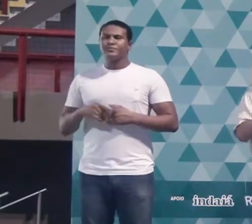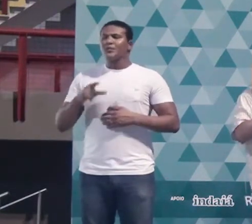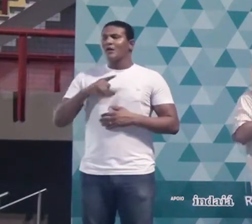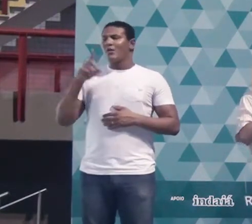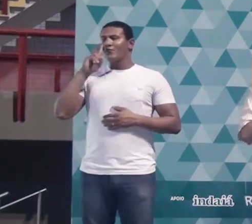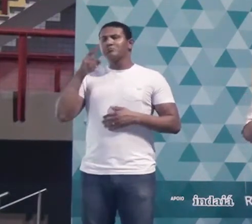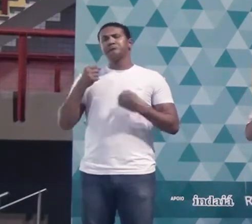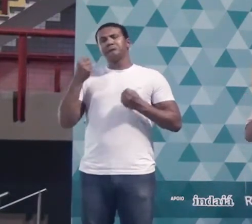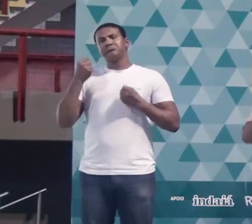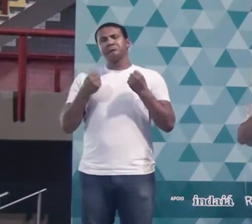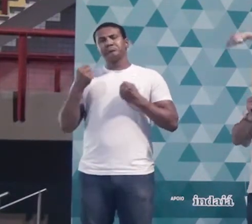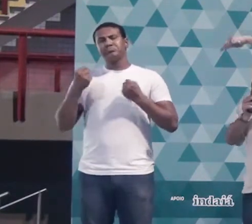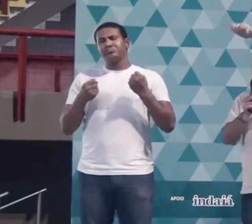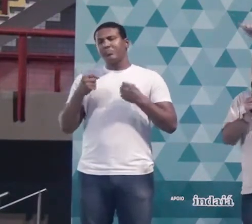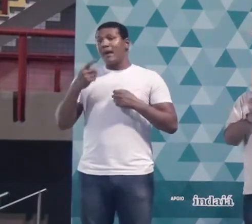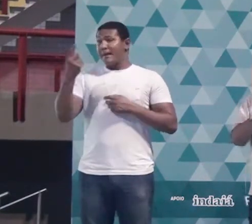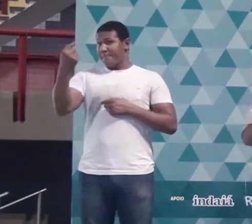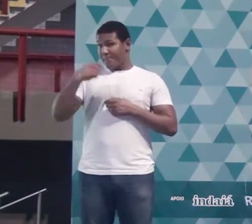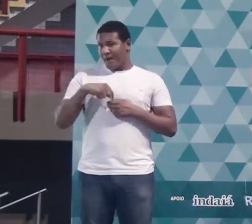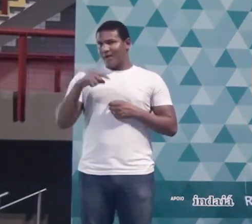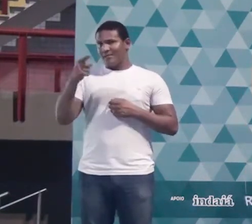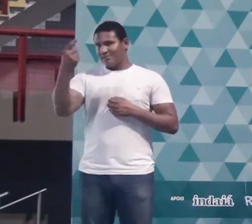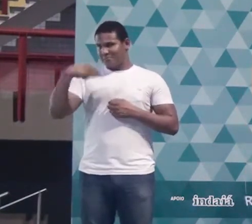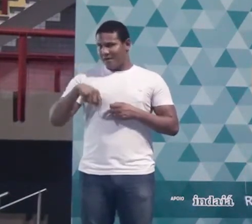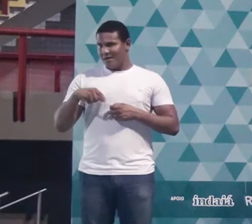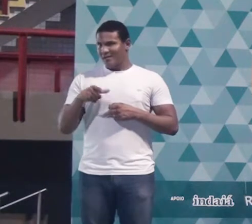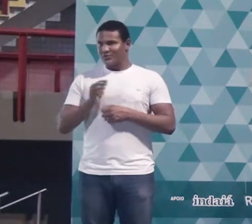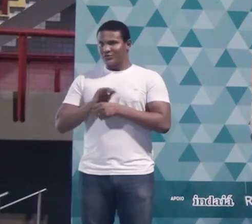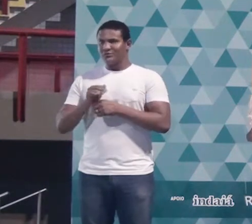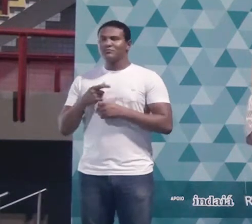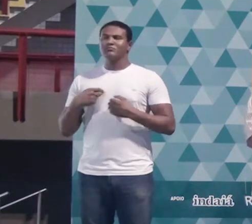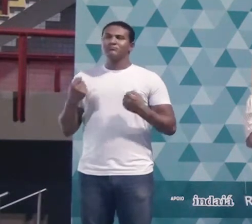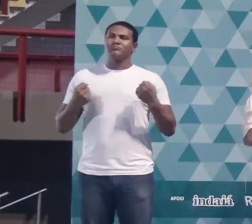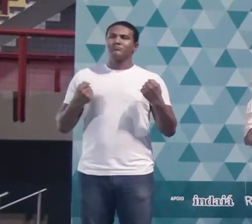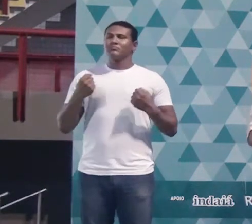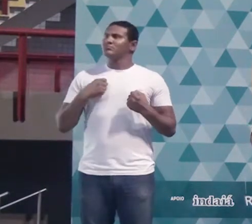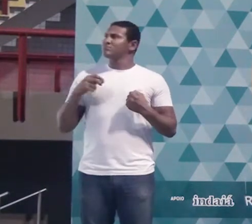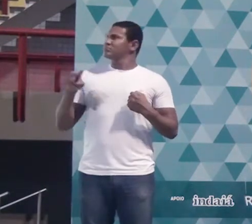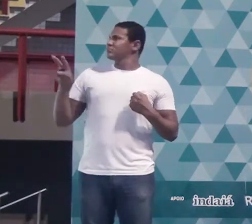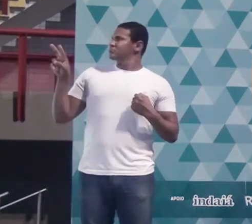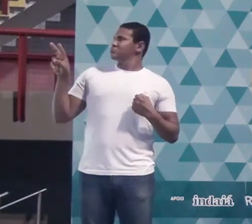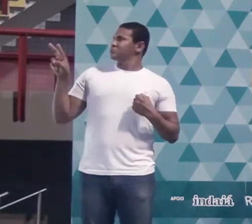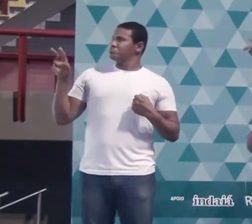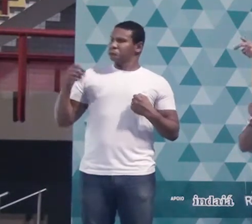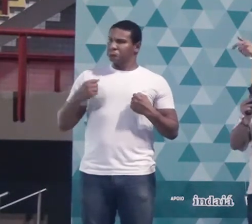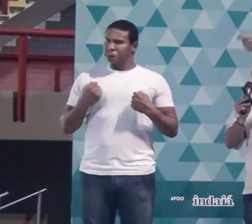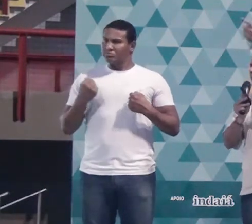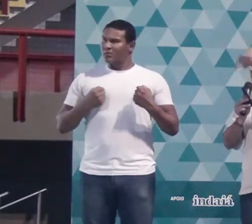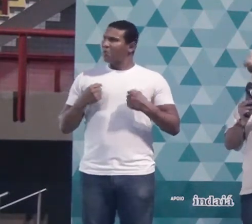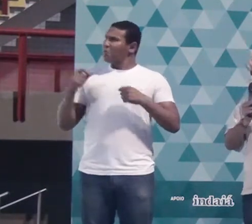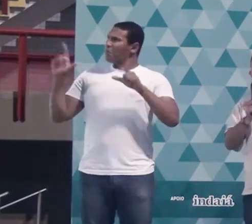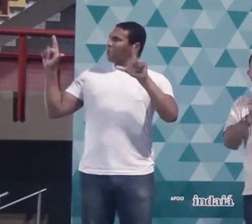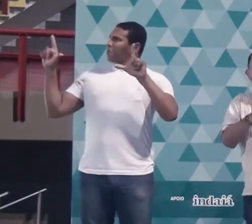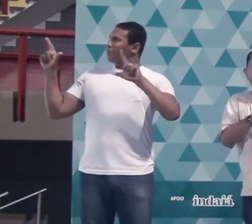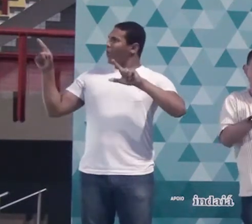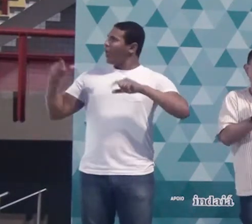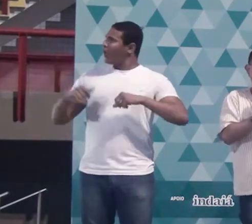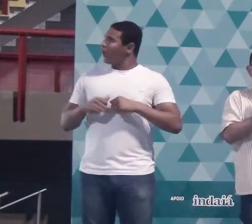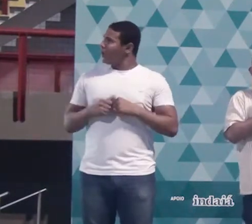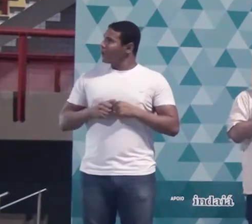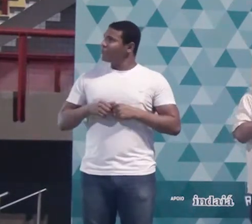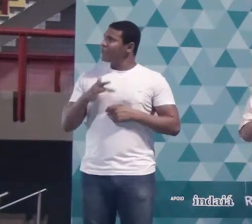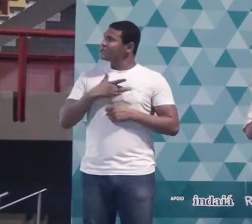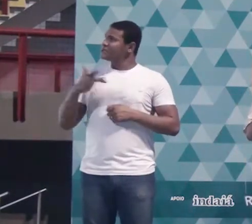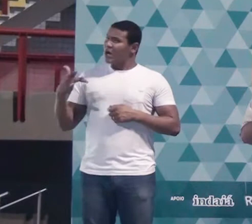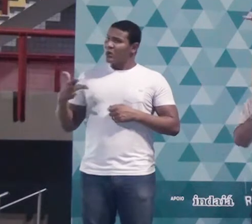no outdoor. Este é o plano de saúde que você precisa. É legal que era um plano de saúde, você ganhava um plano funerário, né? Nada